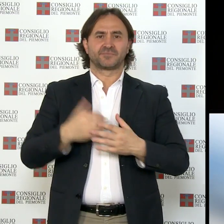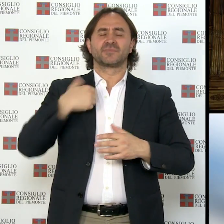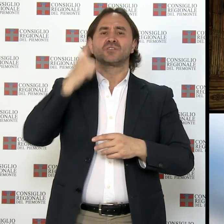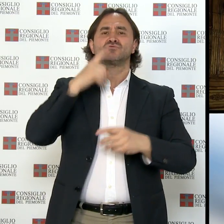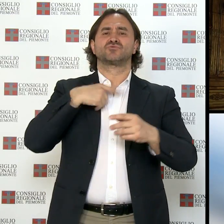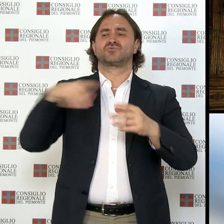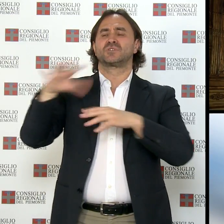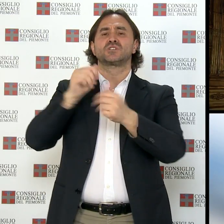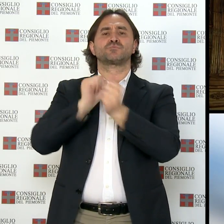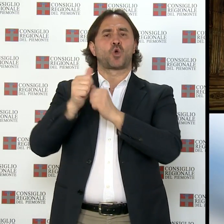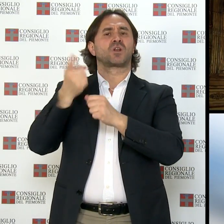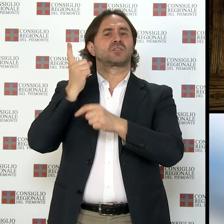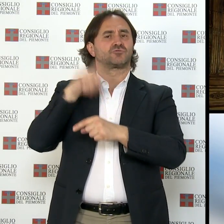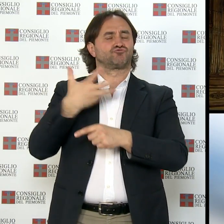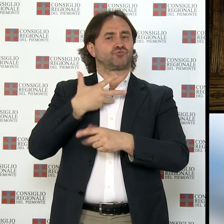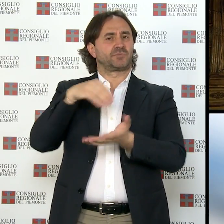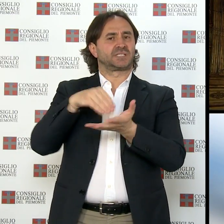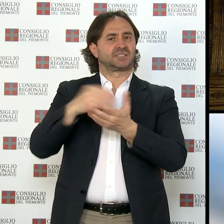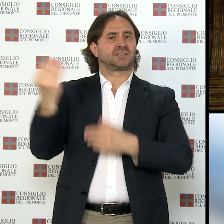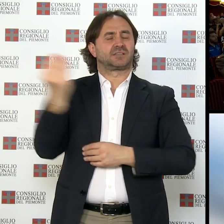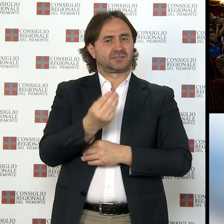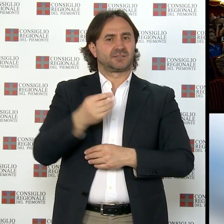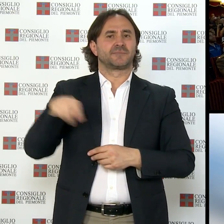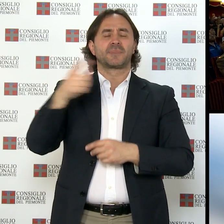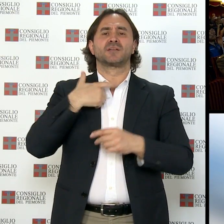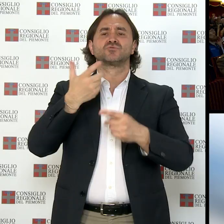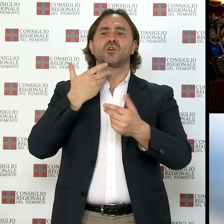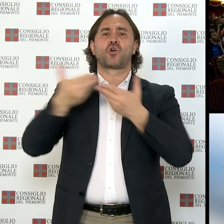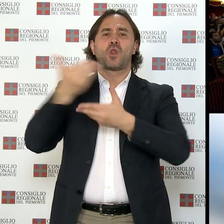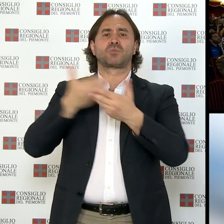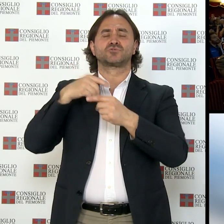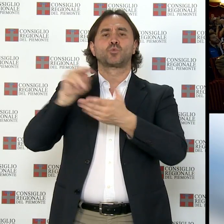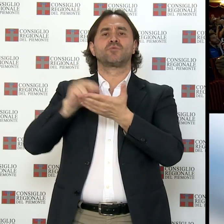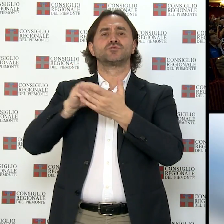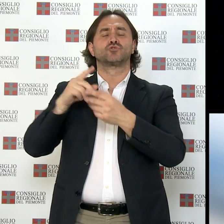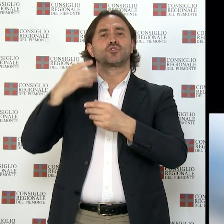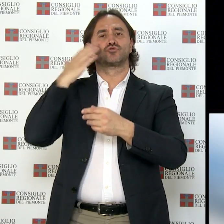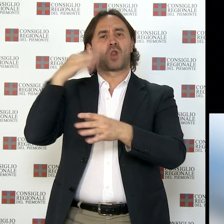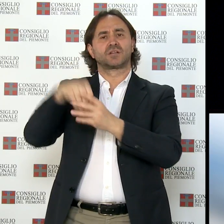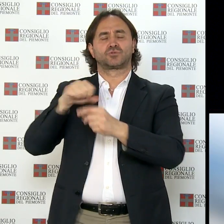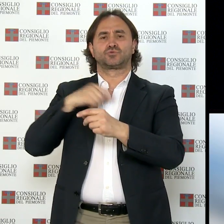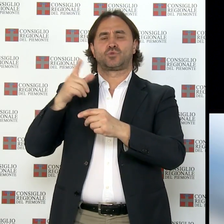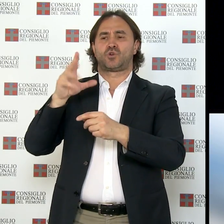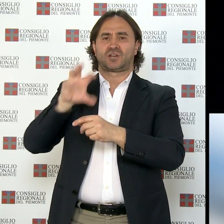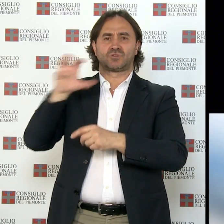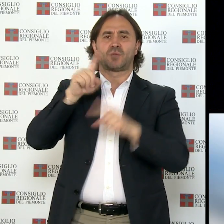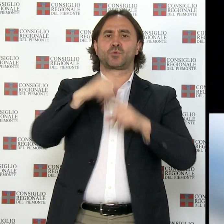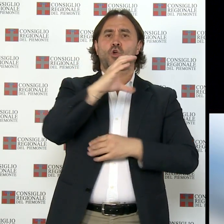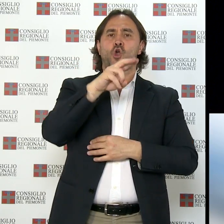dello Sport con la consulta dei giovani, in collaborazione con l'Ufficio Scolastico Regionale e il patrocinio del CONI